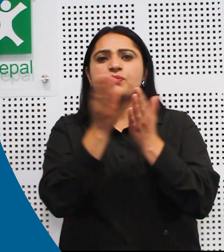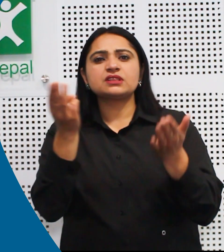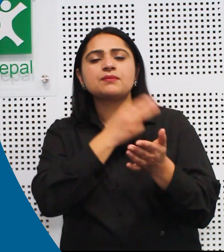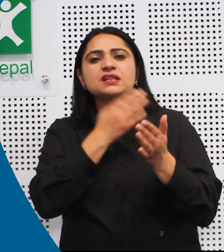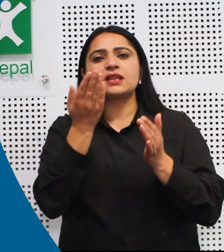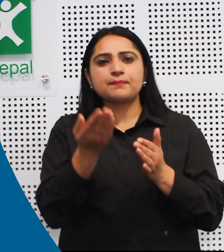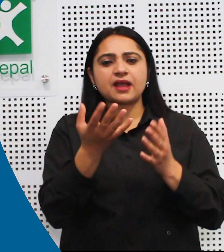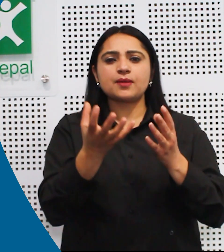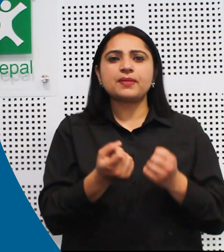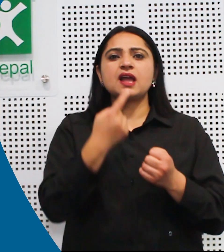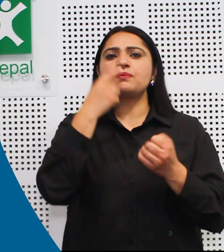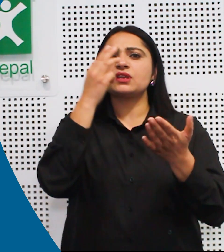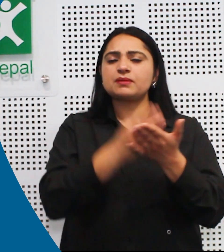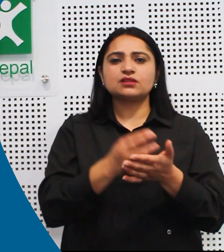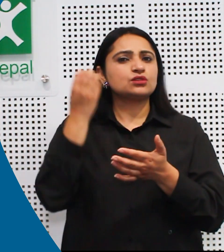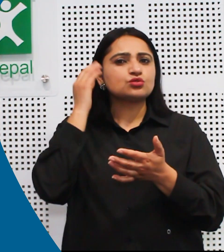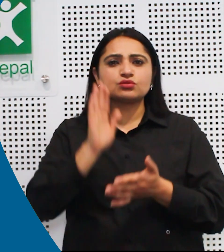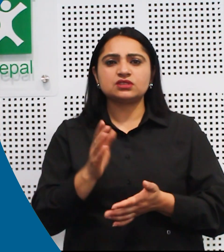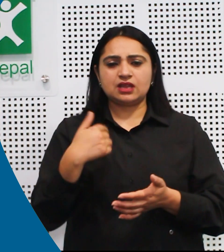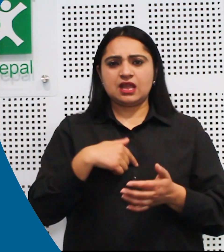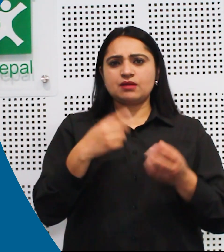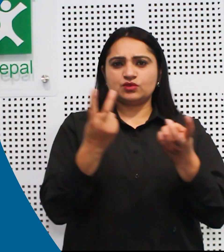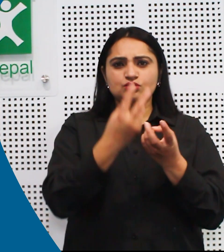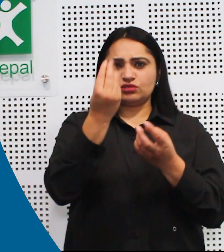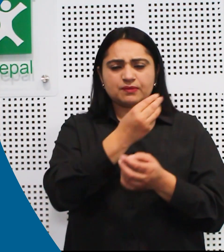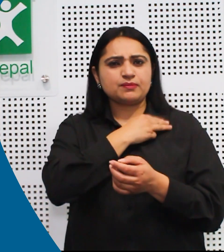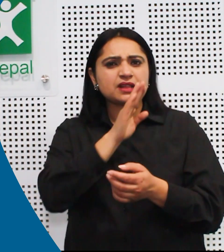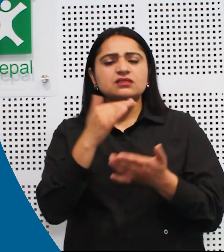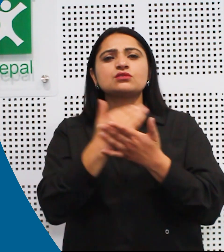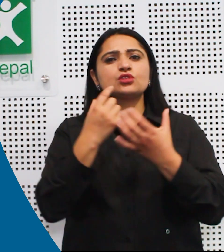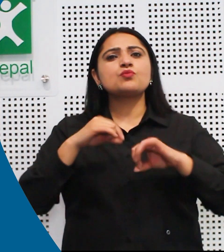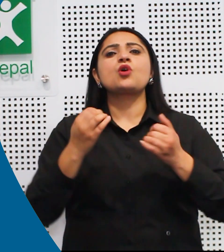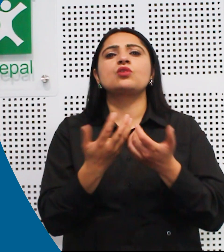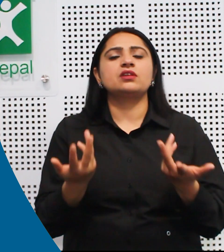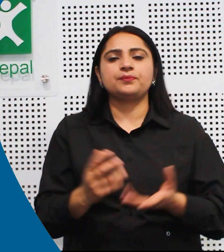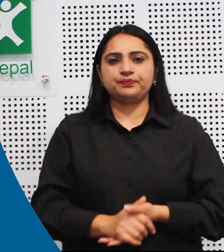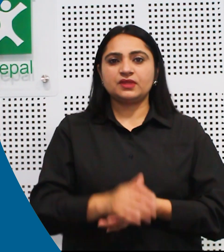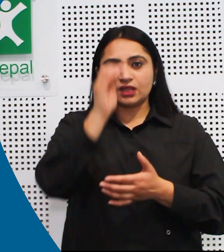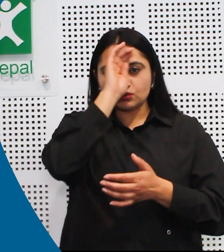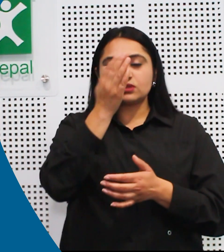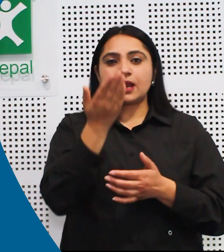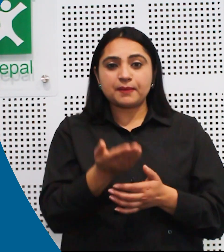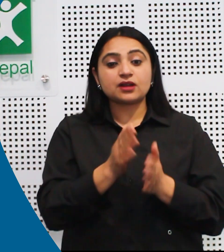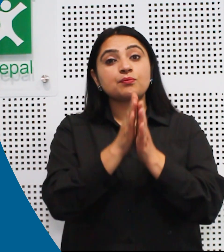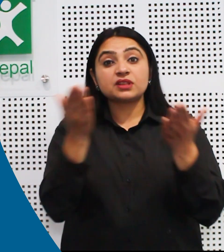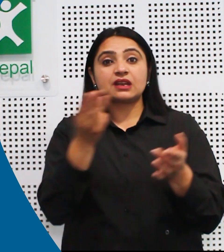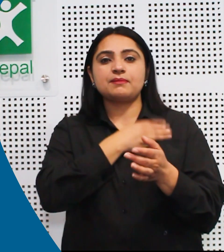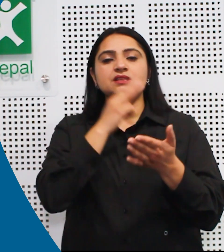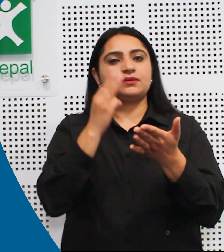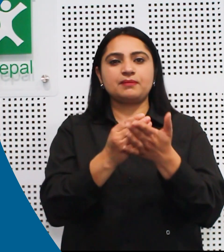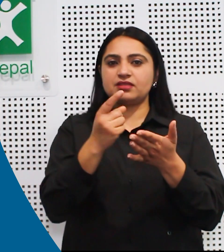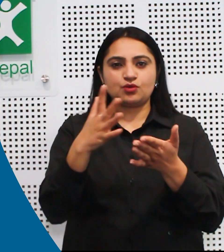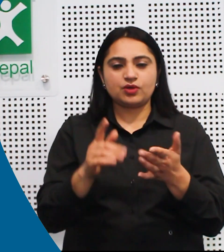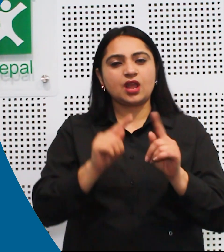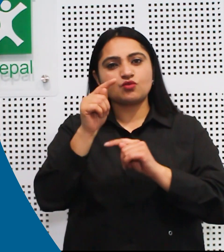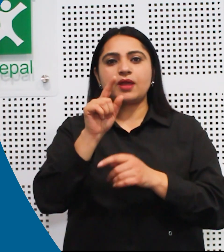मागे पाए भन्ने मात्रै सुनिन्छ त, हामी जस्तो सामान्य मानिसले कसरी प्रयोग गर्ने? सूचना माग्ने पत्रकारले मात्रै होइन, कुनै पनि